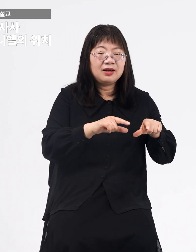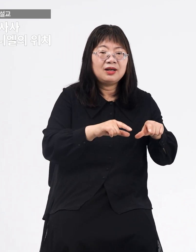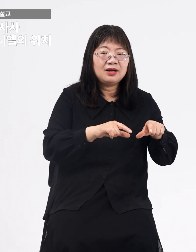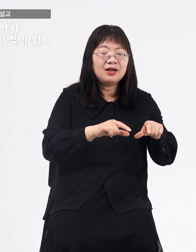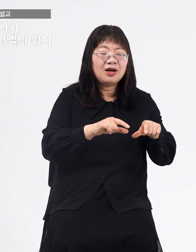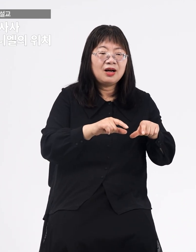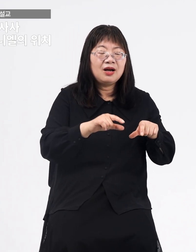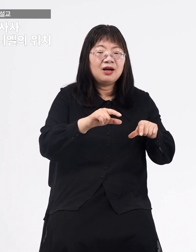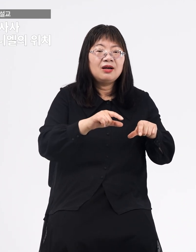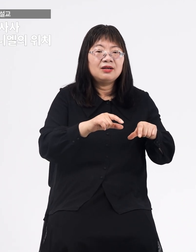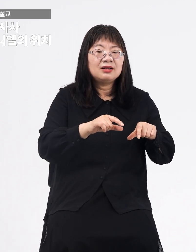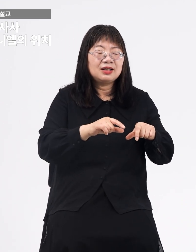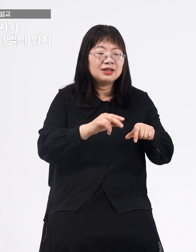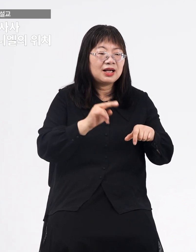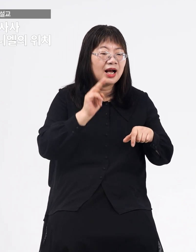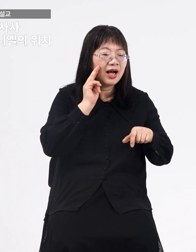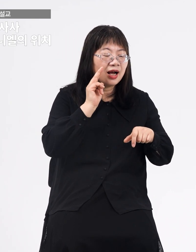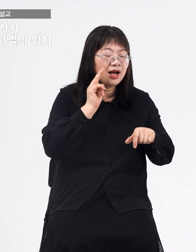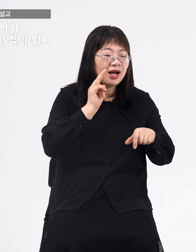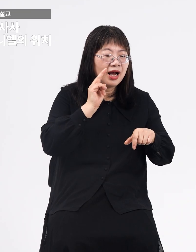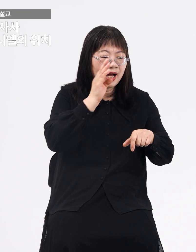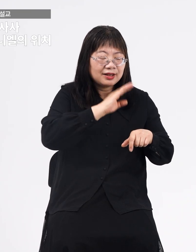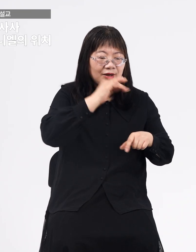더 포악스러워요. 그